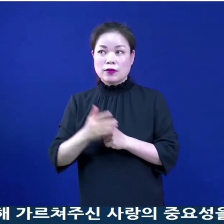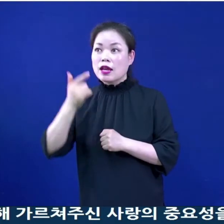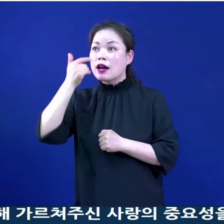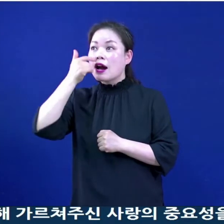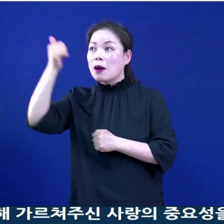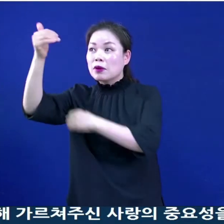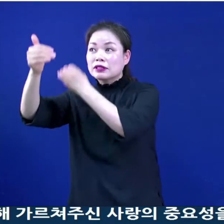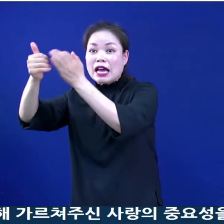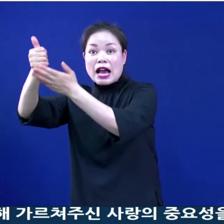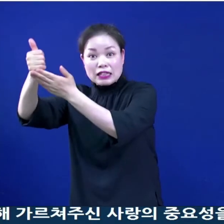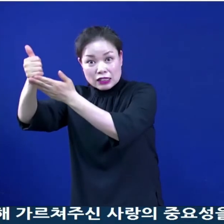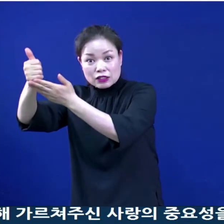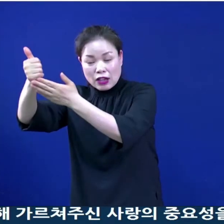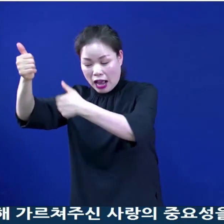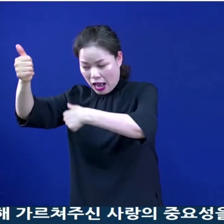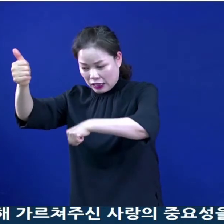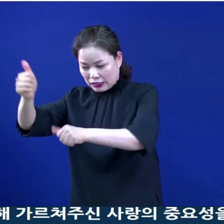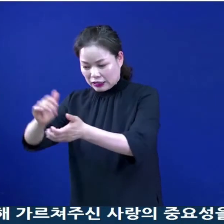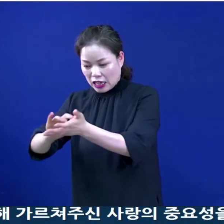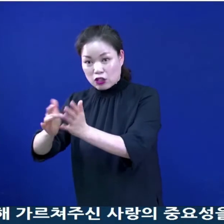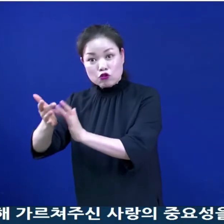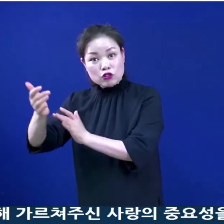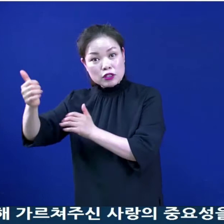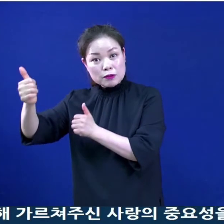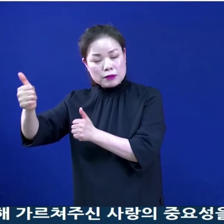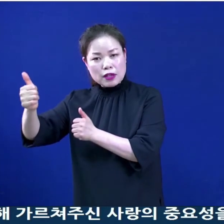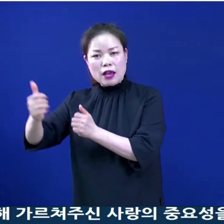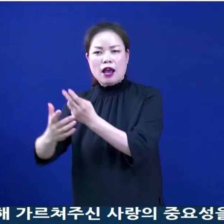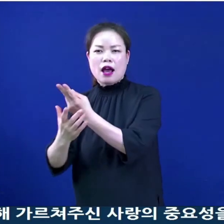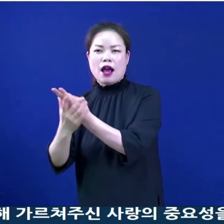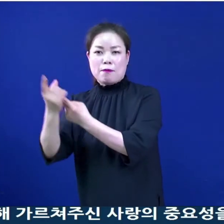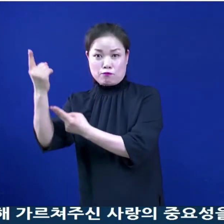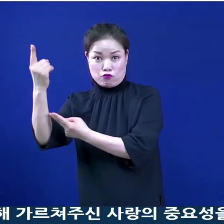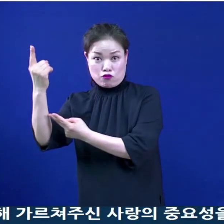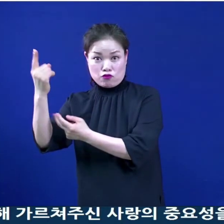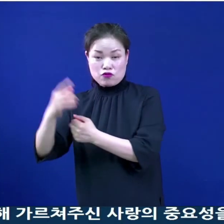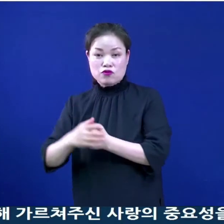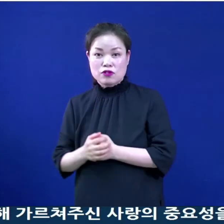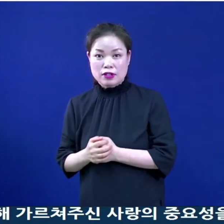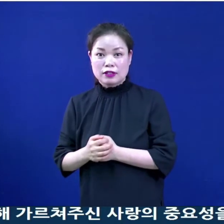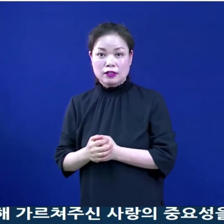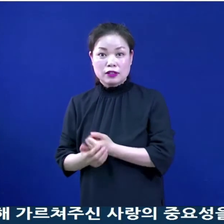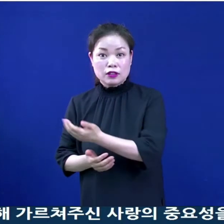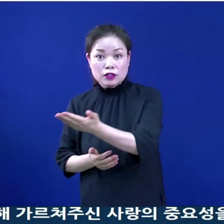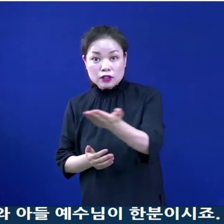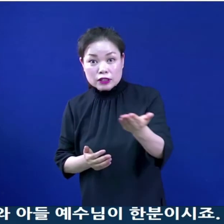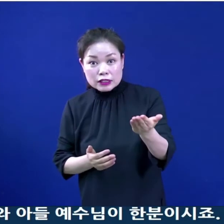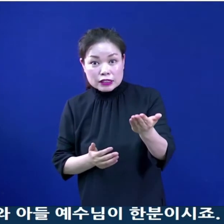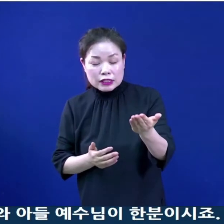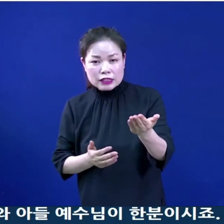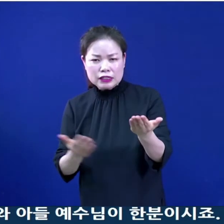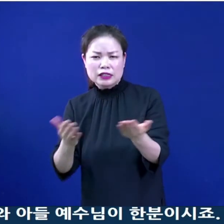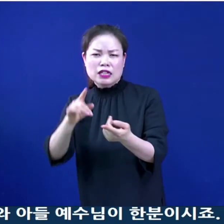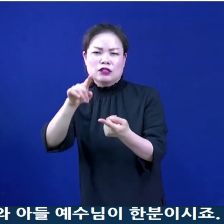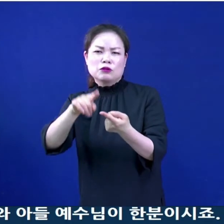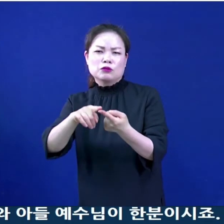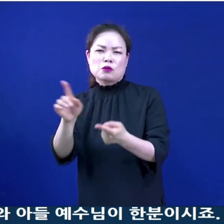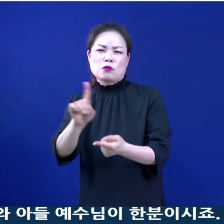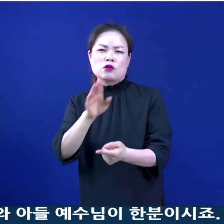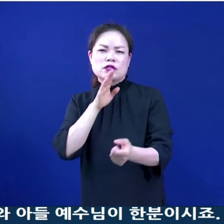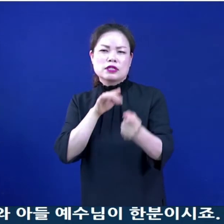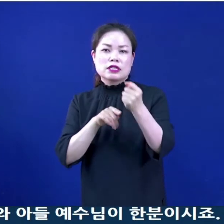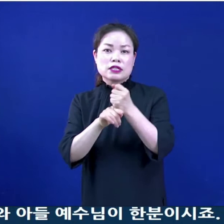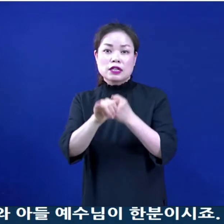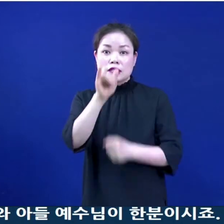아버지 하나님과 아들 예수님이 한 분이시다. 여러분 이 사실로부터 어떤 진리가